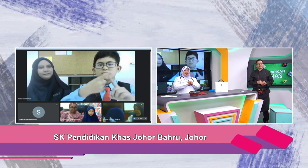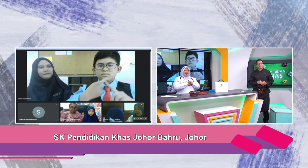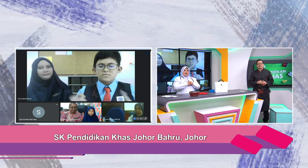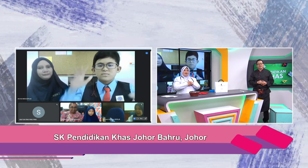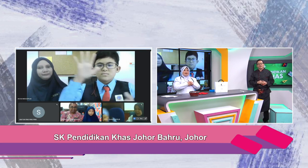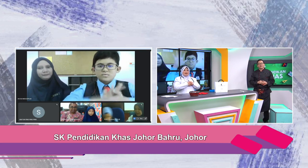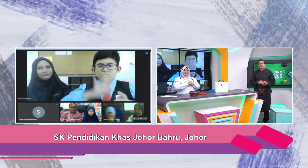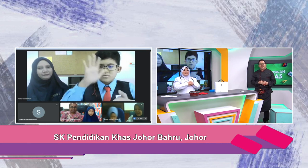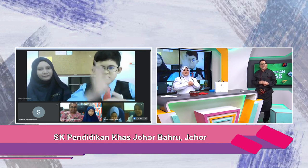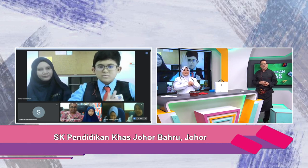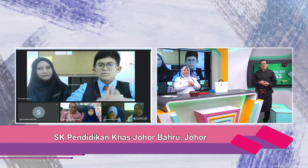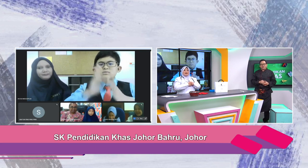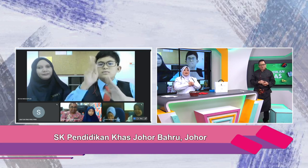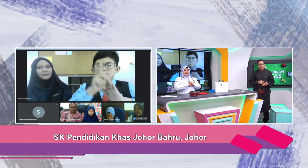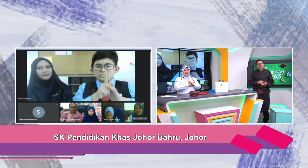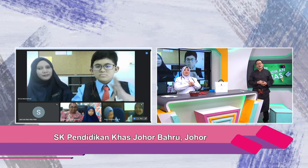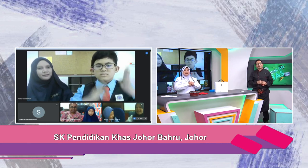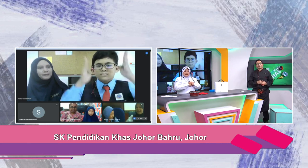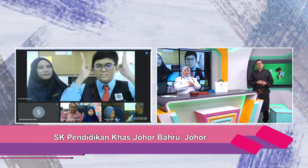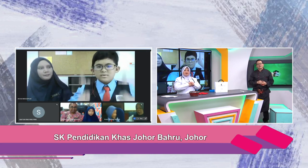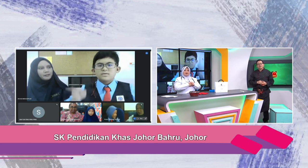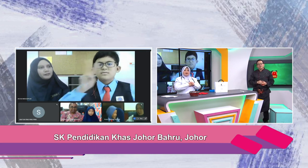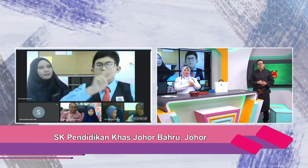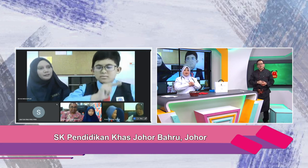R-E-N-W-E-N. Saya dari Sekolah